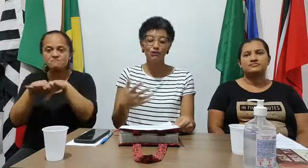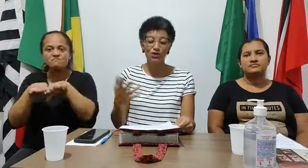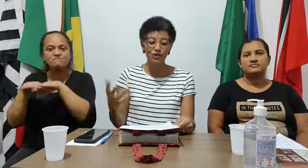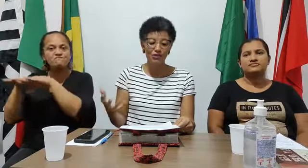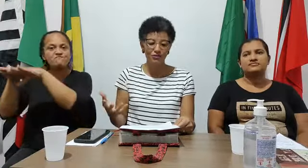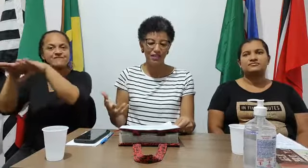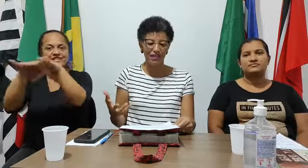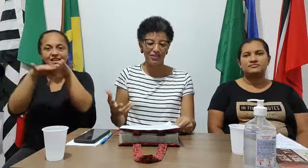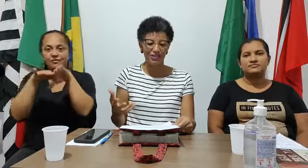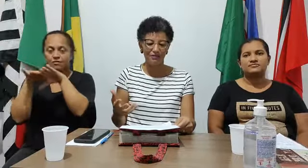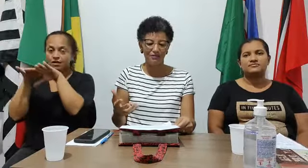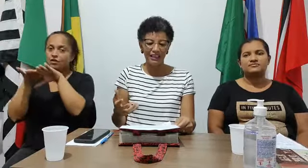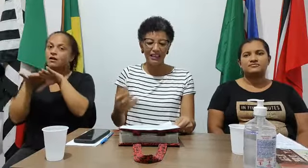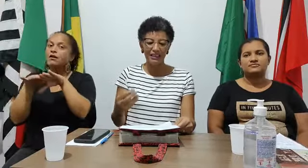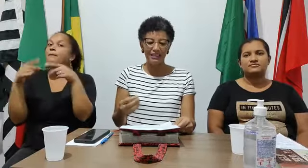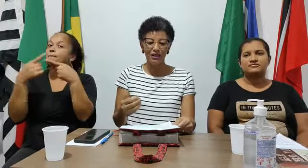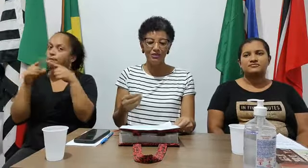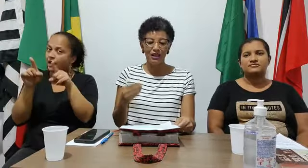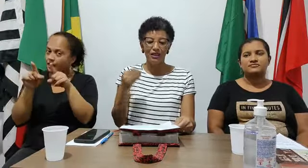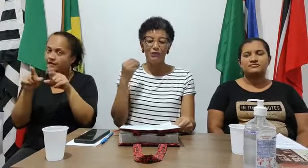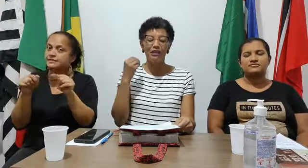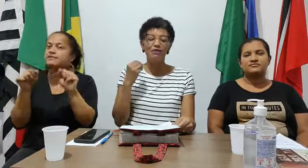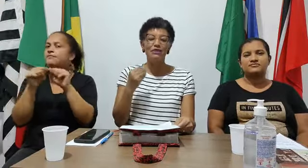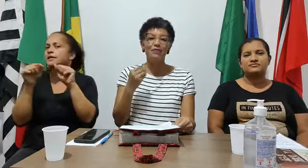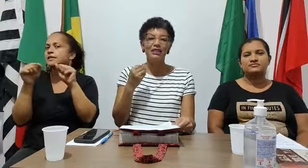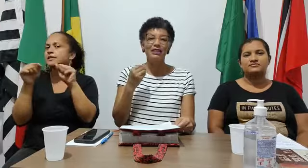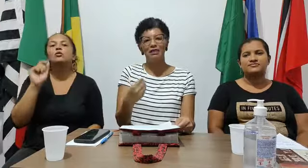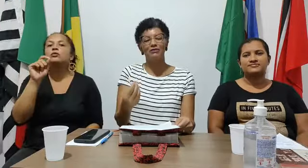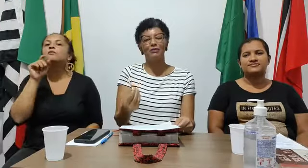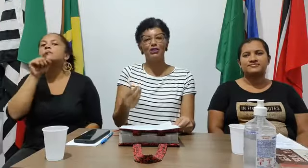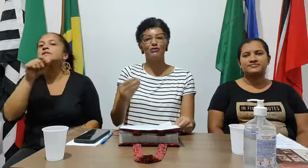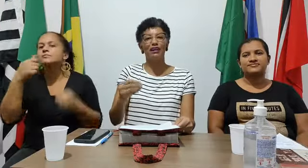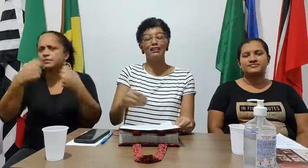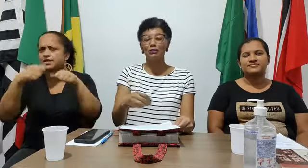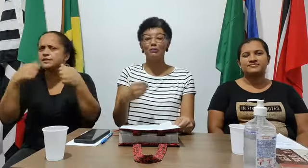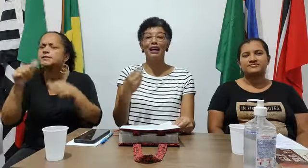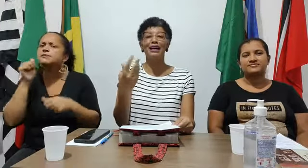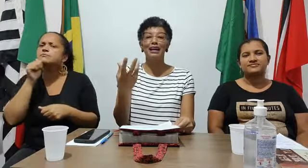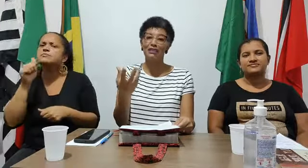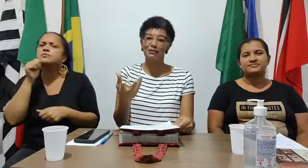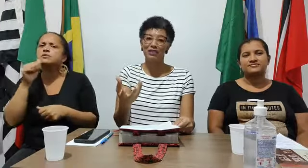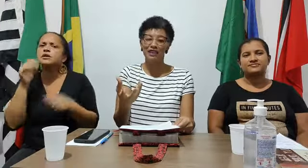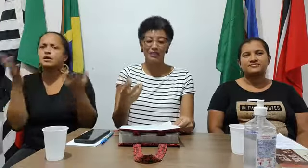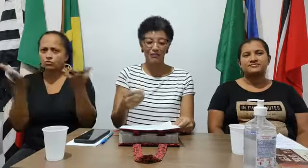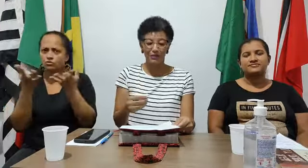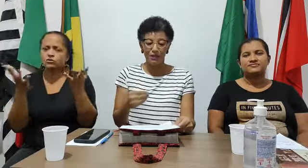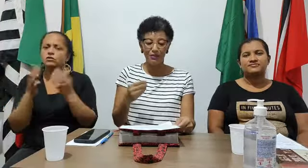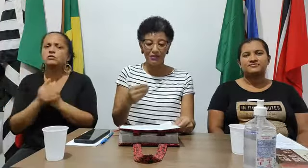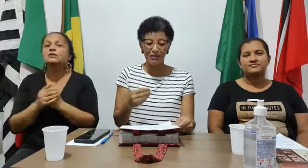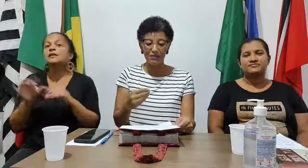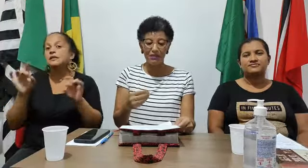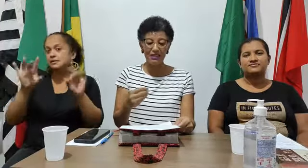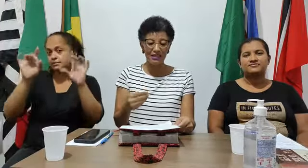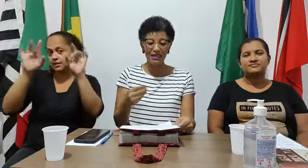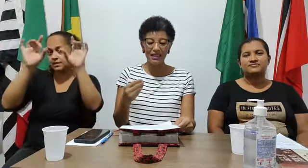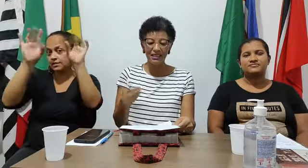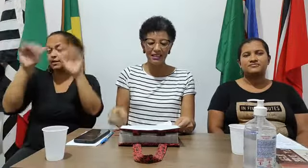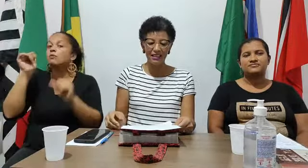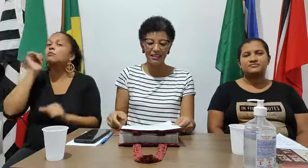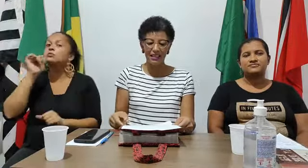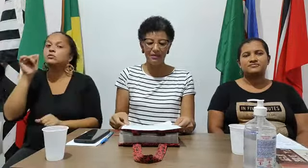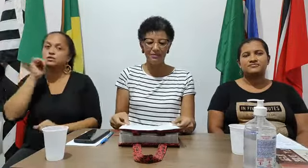com funções diferentes. Então, o que você, especificamente falando para as mulheres, o que você